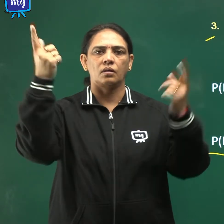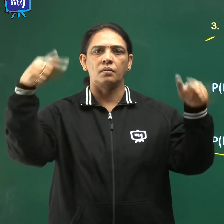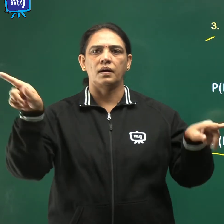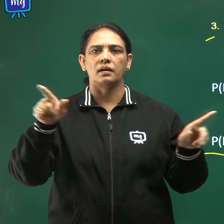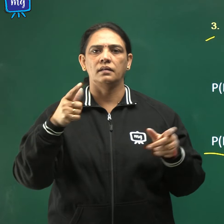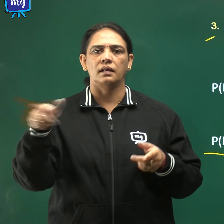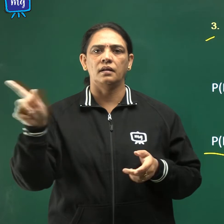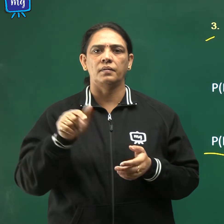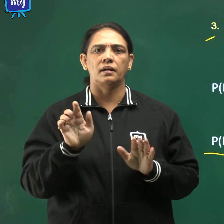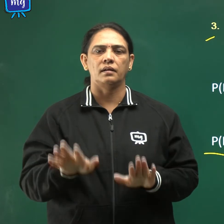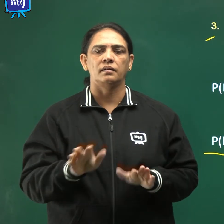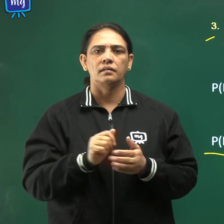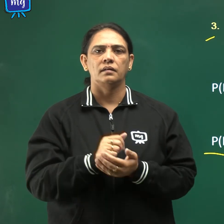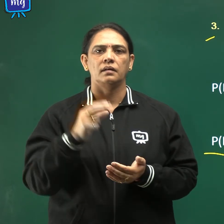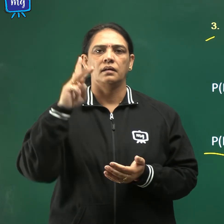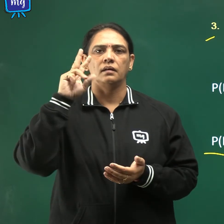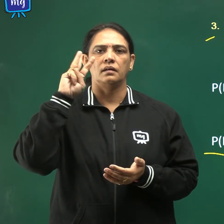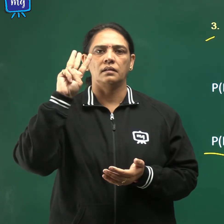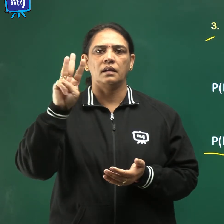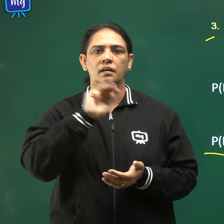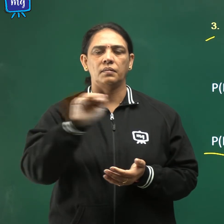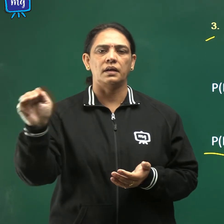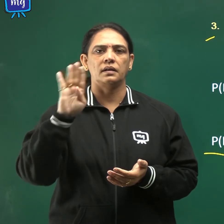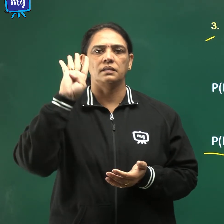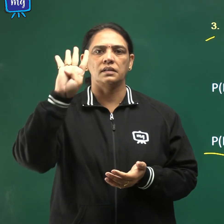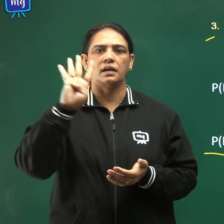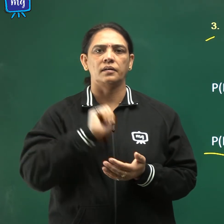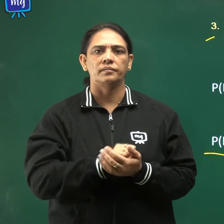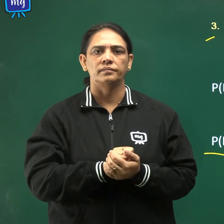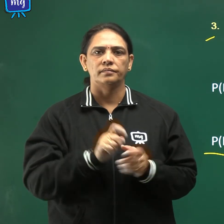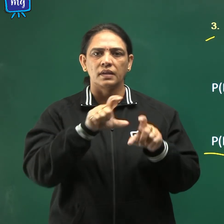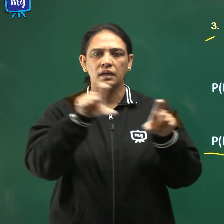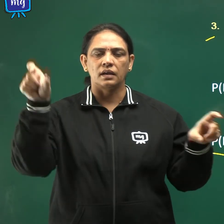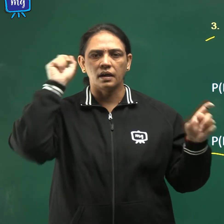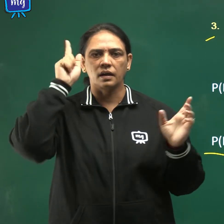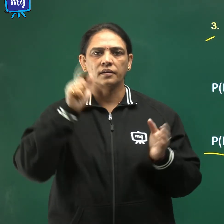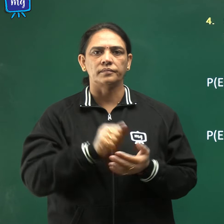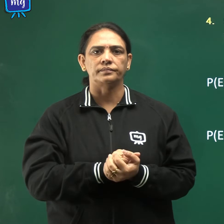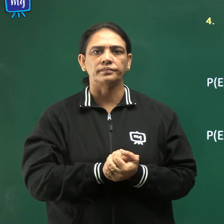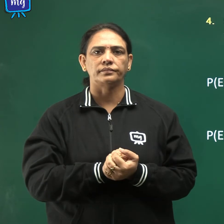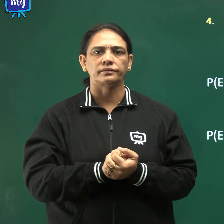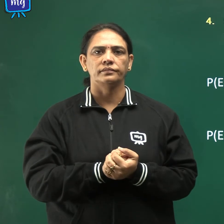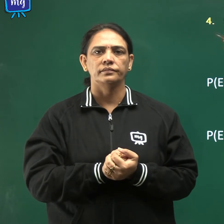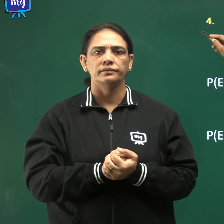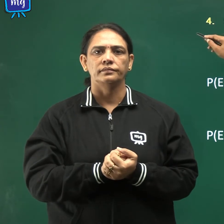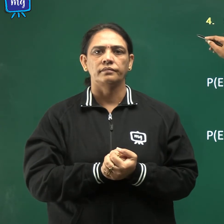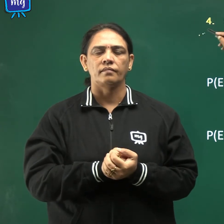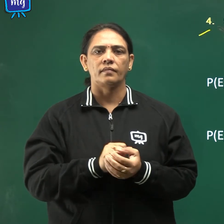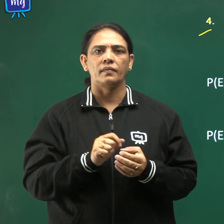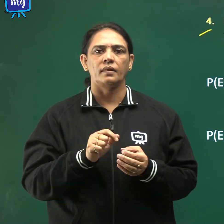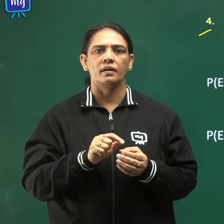देंगे तीन बटे चार और समझ आ गया है